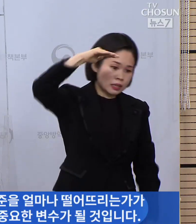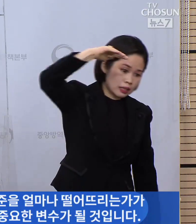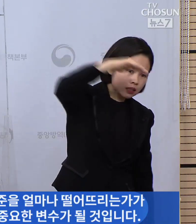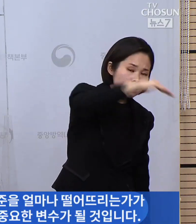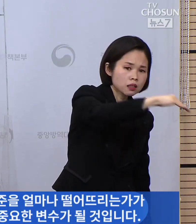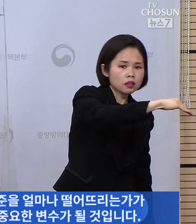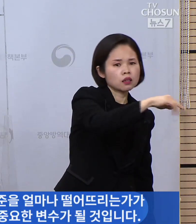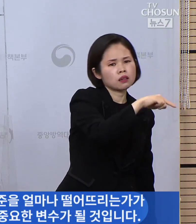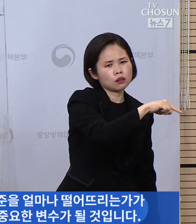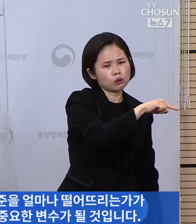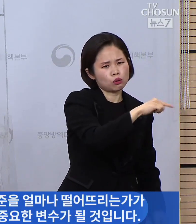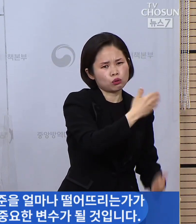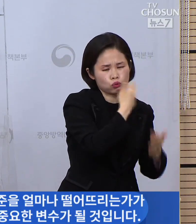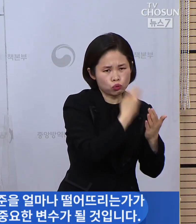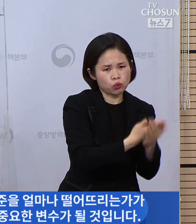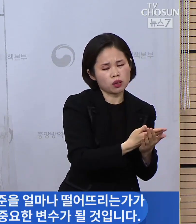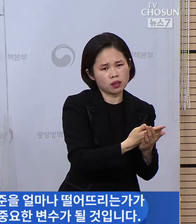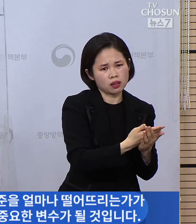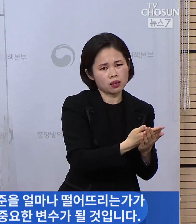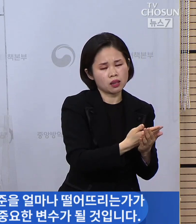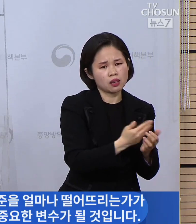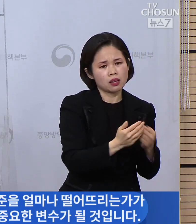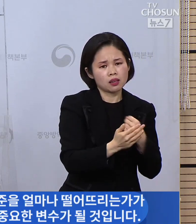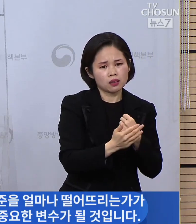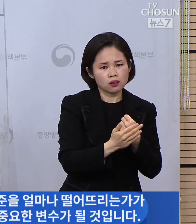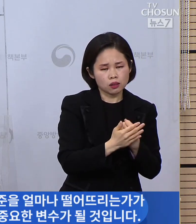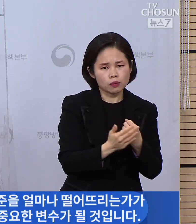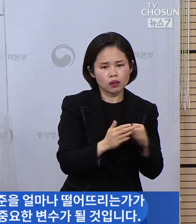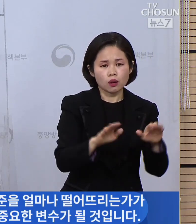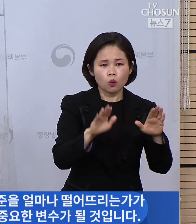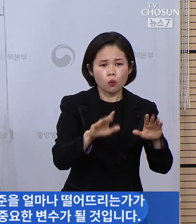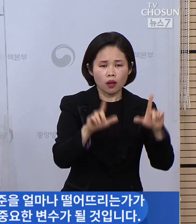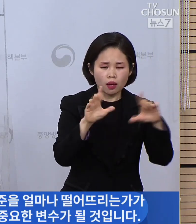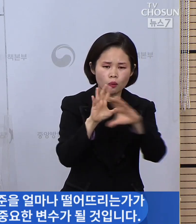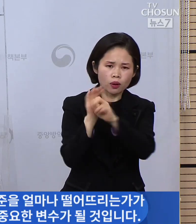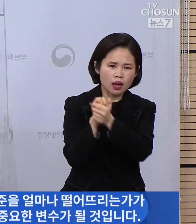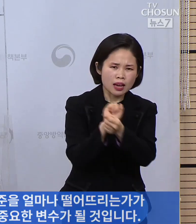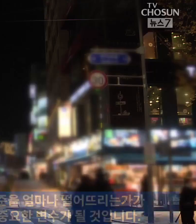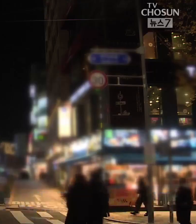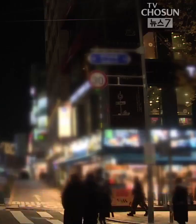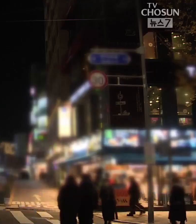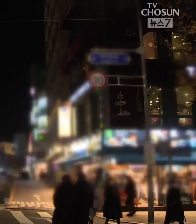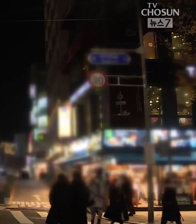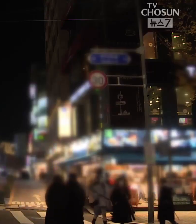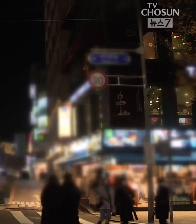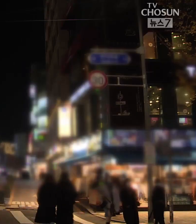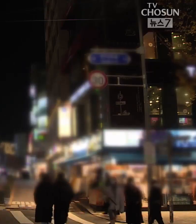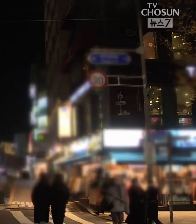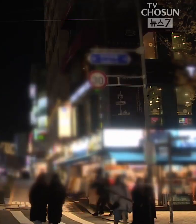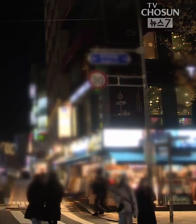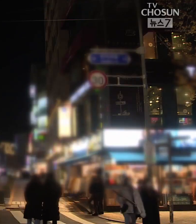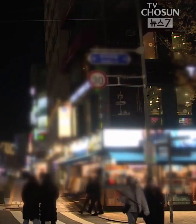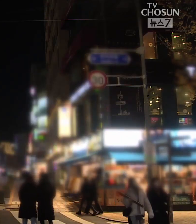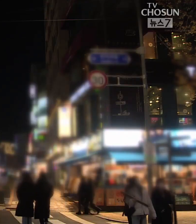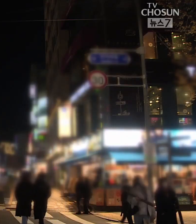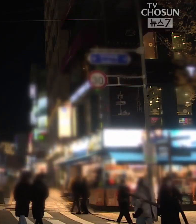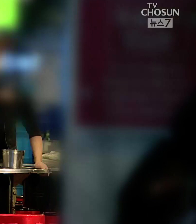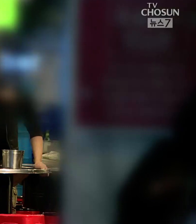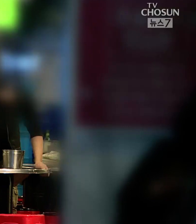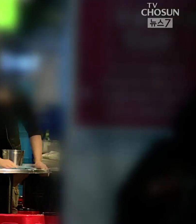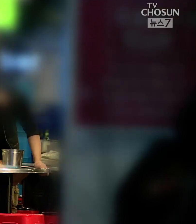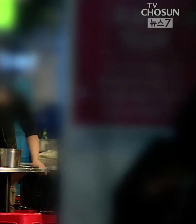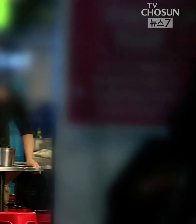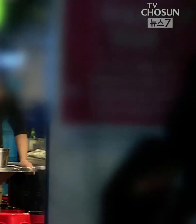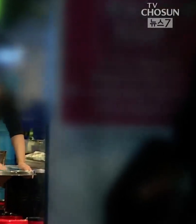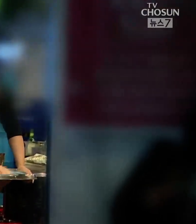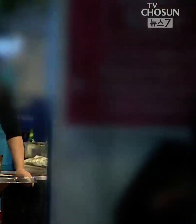올해 코로나19를 효과적으로 통제하는 데 중요한 변수가 될 것입니다. 최근 확산세를 잡는 데 주요했다는